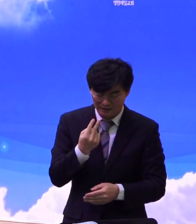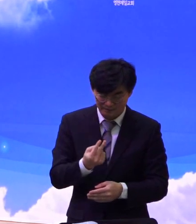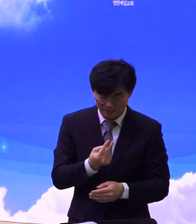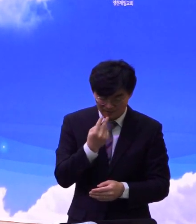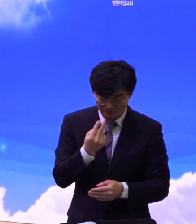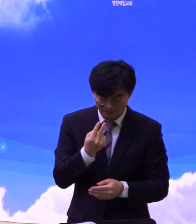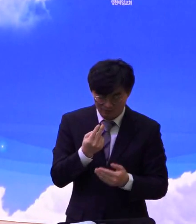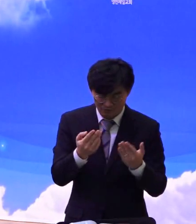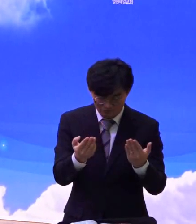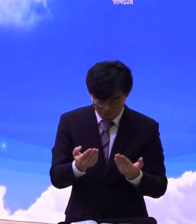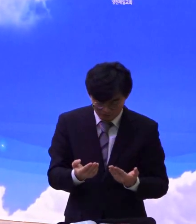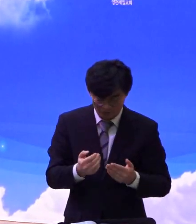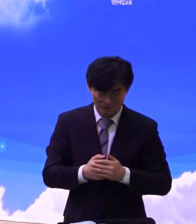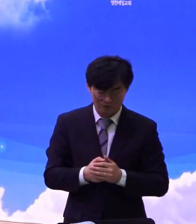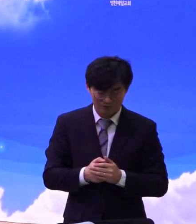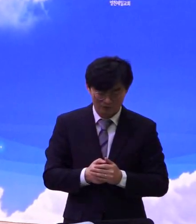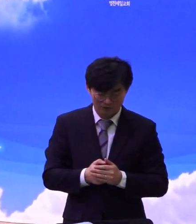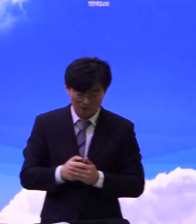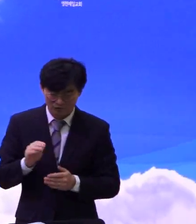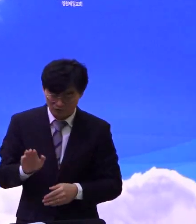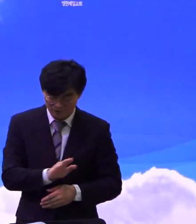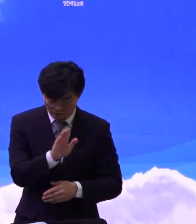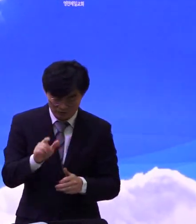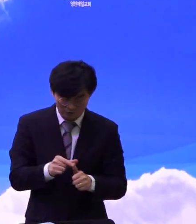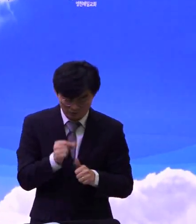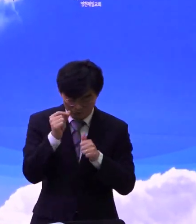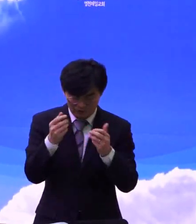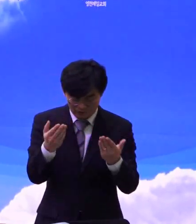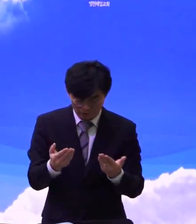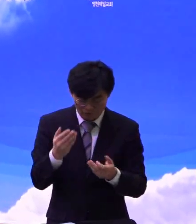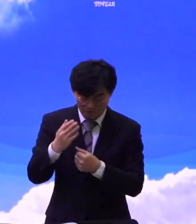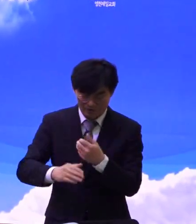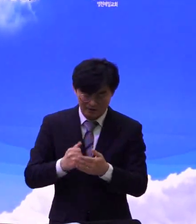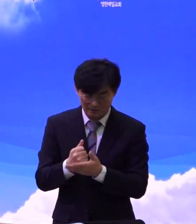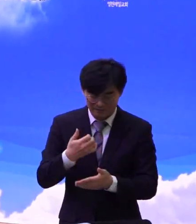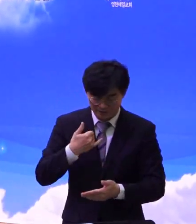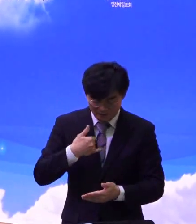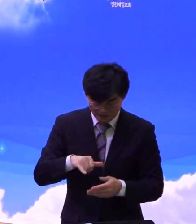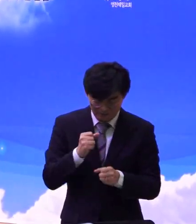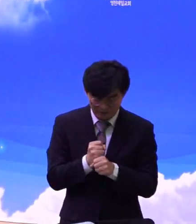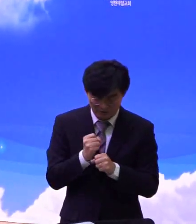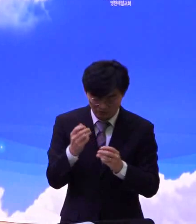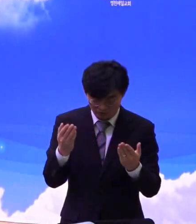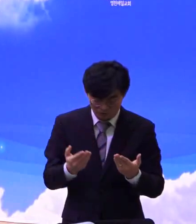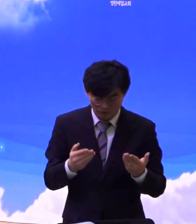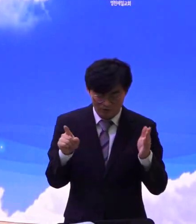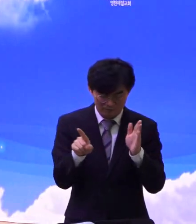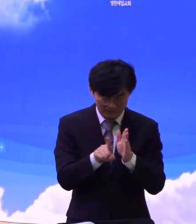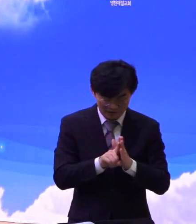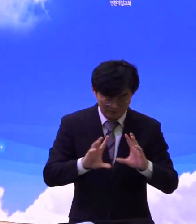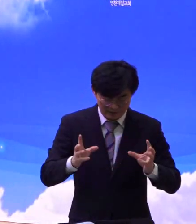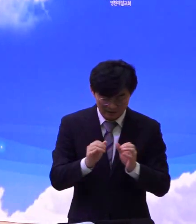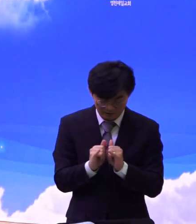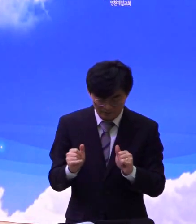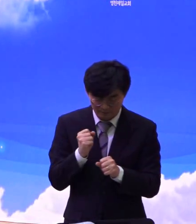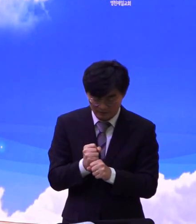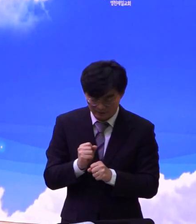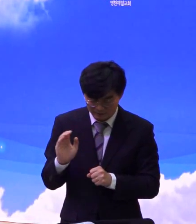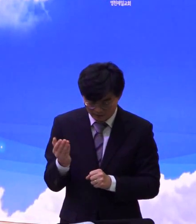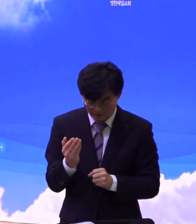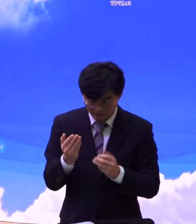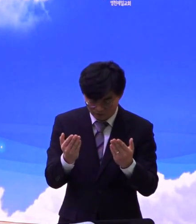내어주시면서 우리를 구원하셔서 하나님의 자녀 삼아주시고 믿음의 사람, 믿음의 백성 삼아주셨는데